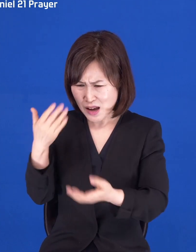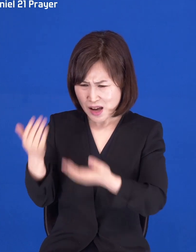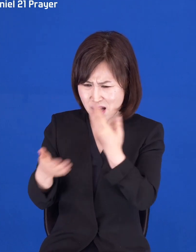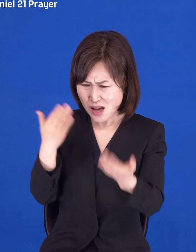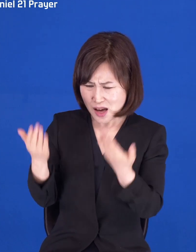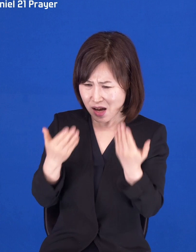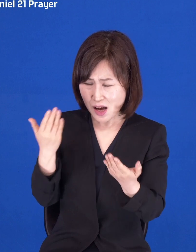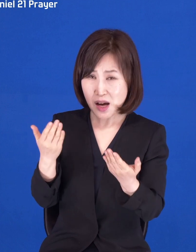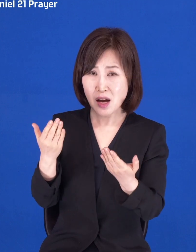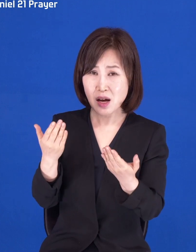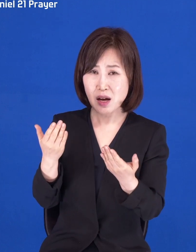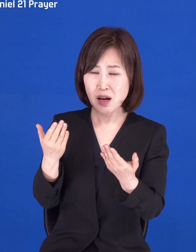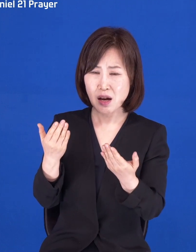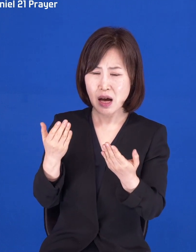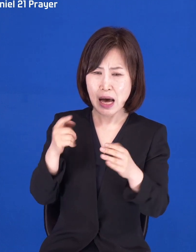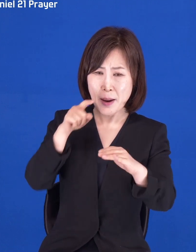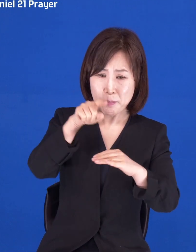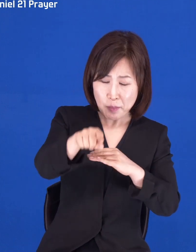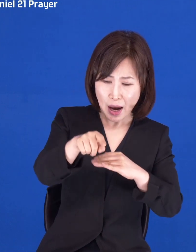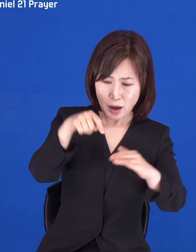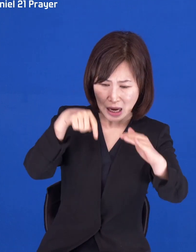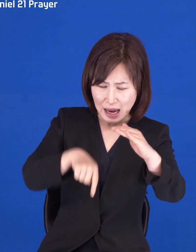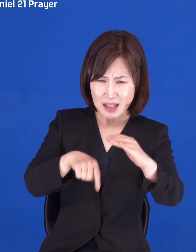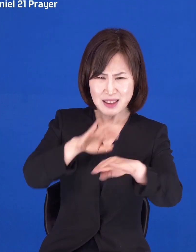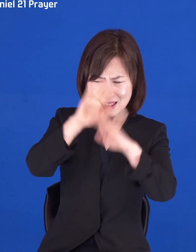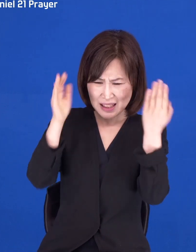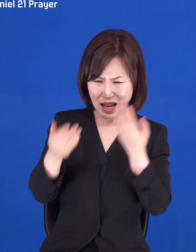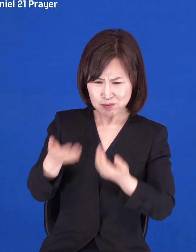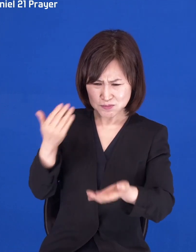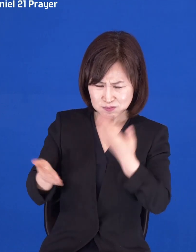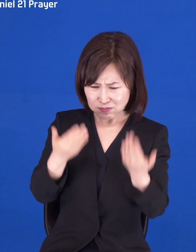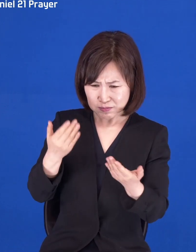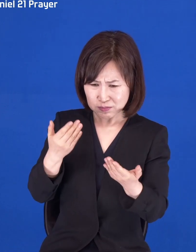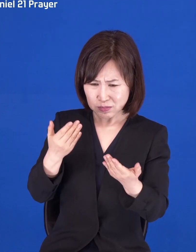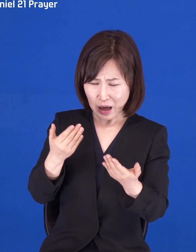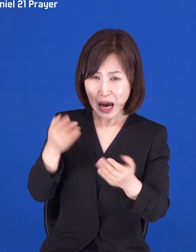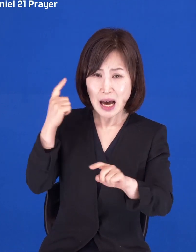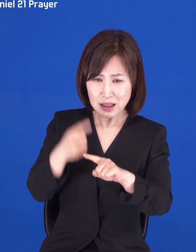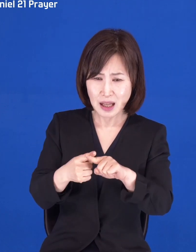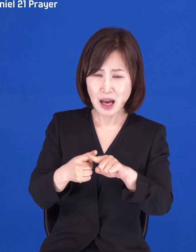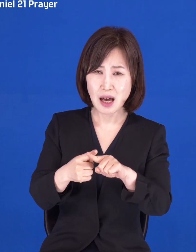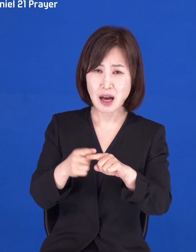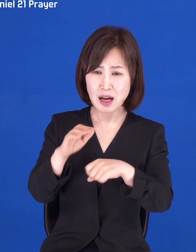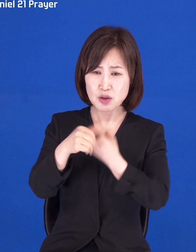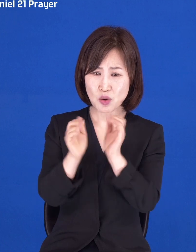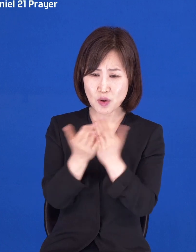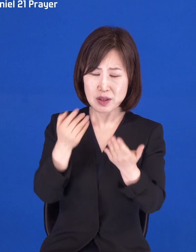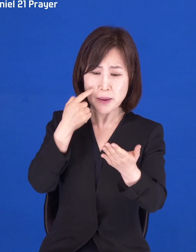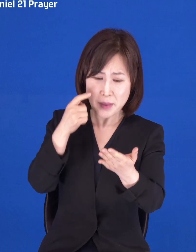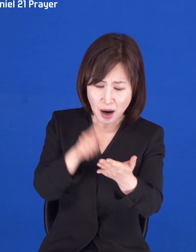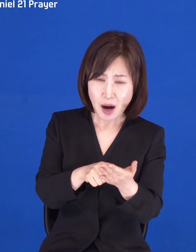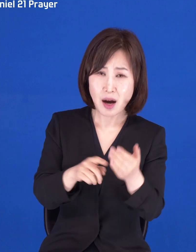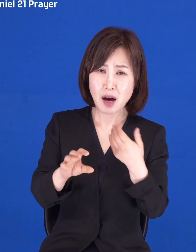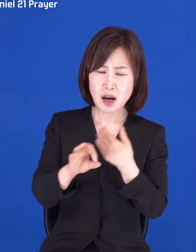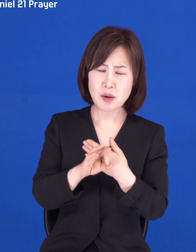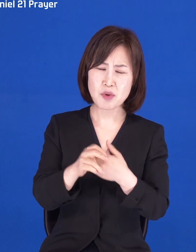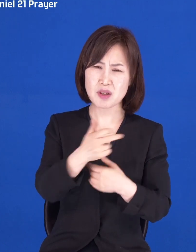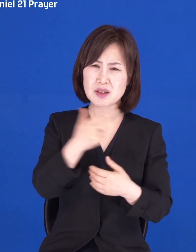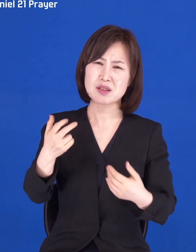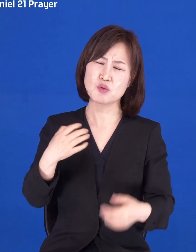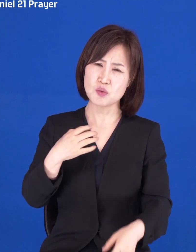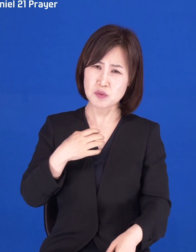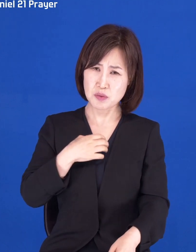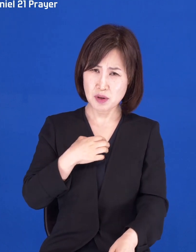안 나타나면 바깥도 뒤질 수 있는데, 그래서 이게 발각이 되면 너희들에게 이제 더 큰 화가 당할 수